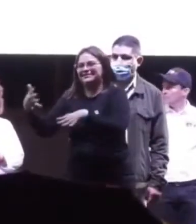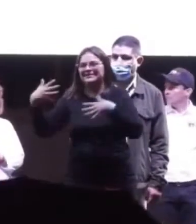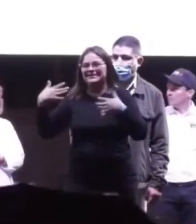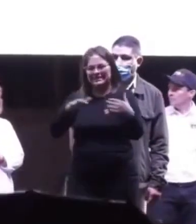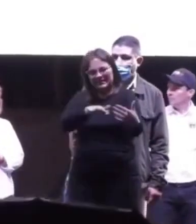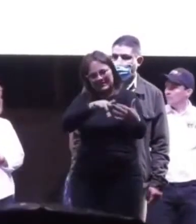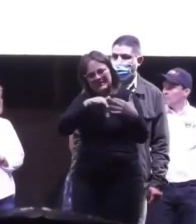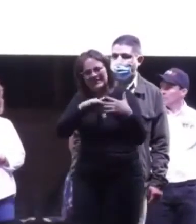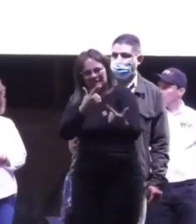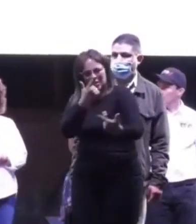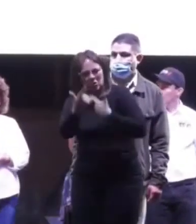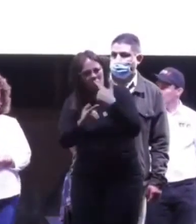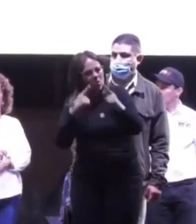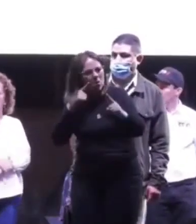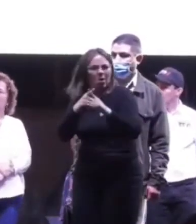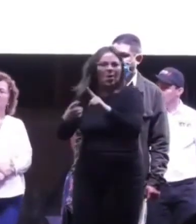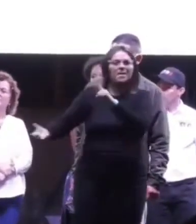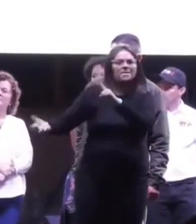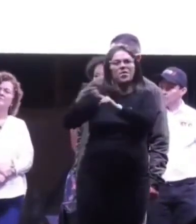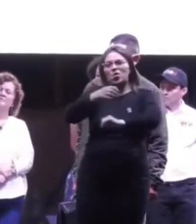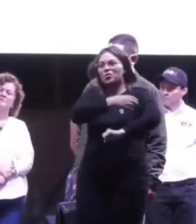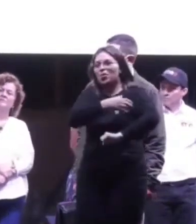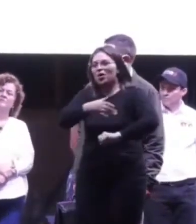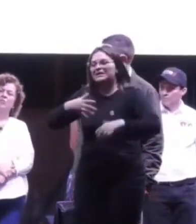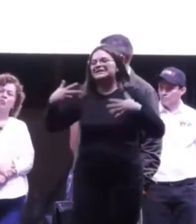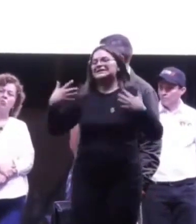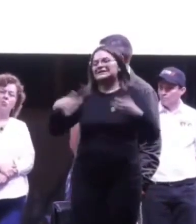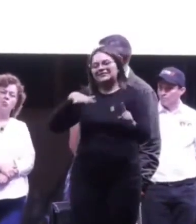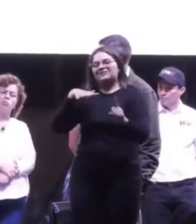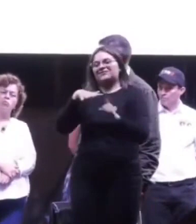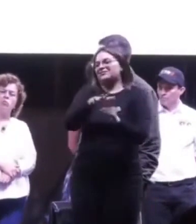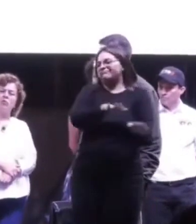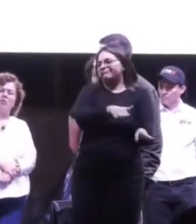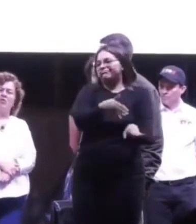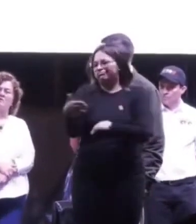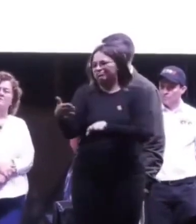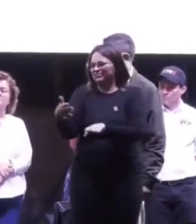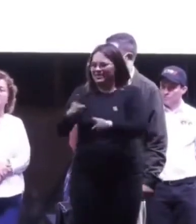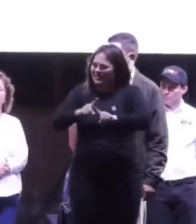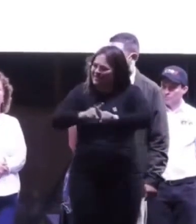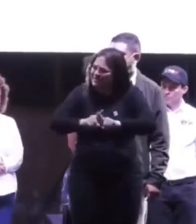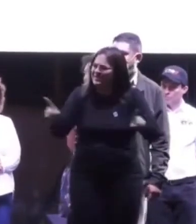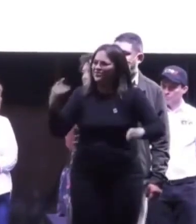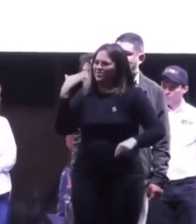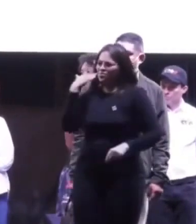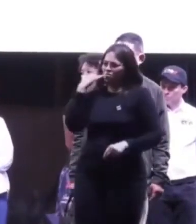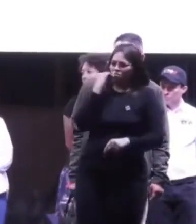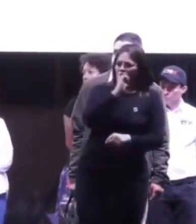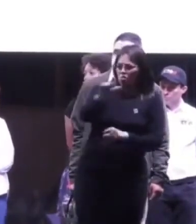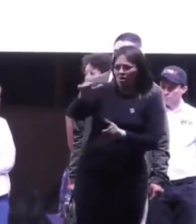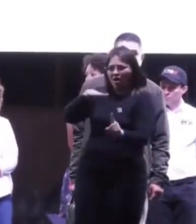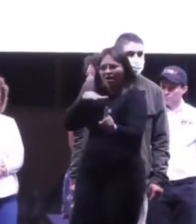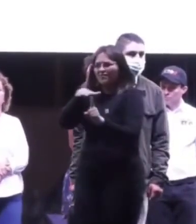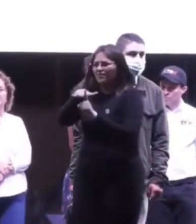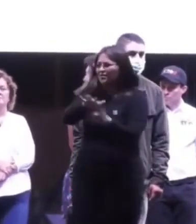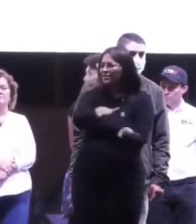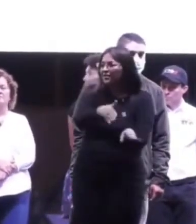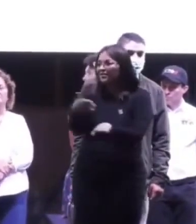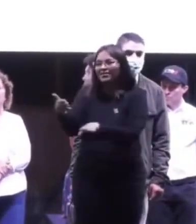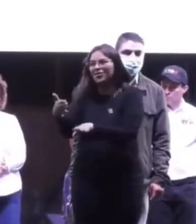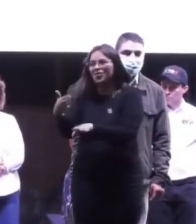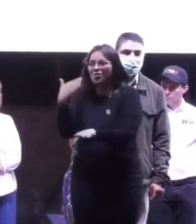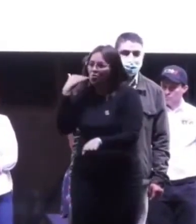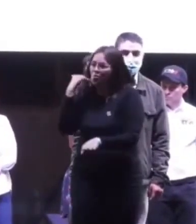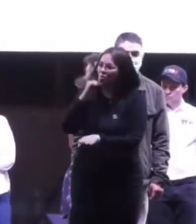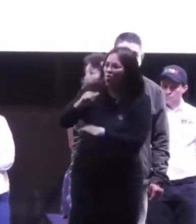la lucha por el poder. En cambio, la mujer no produce la muerte, produce la